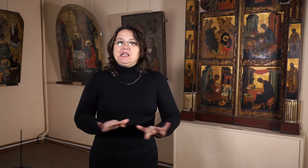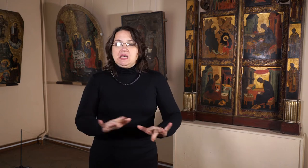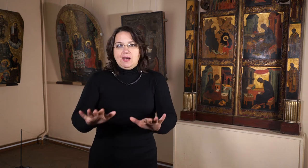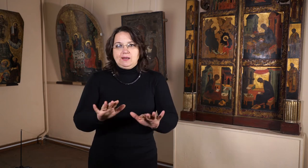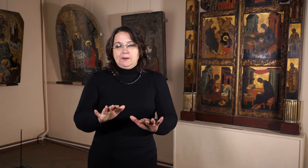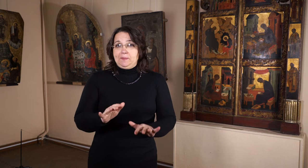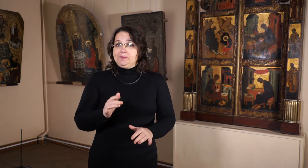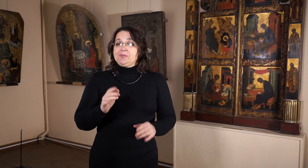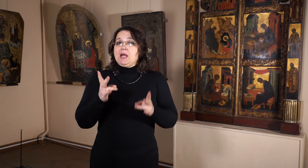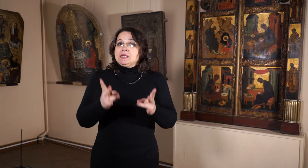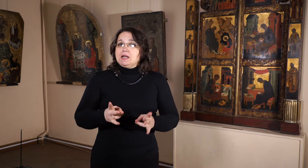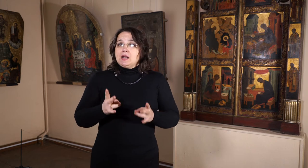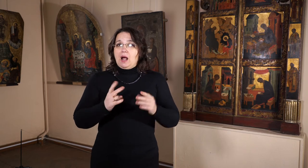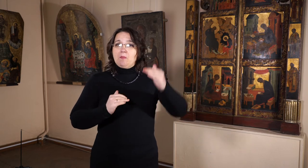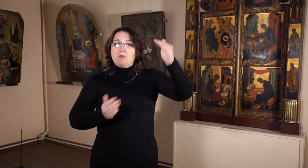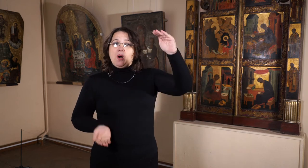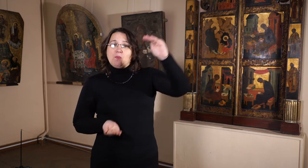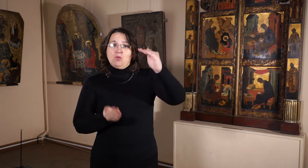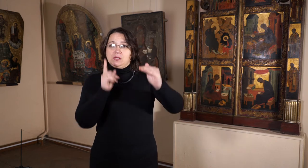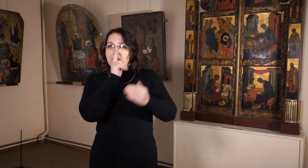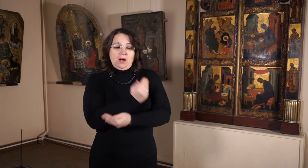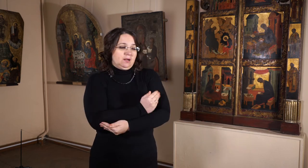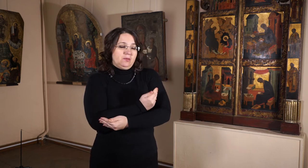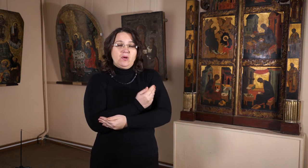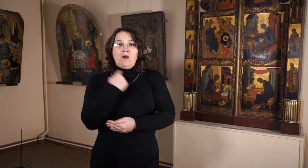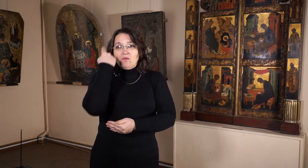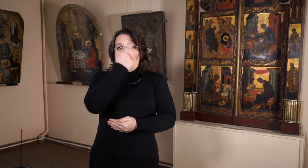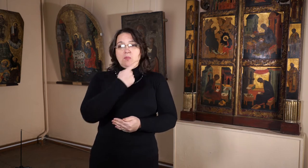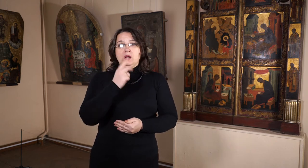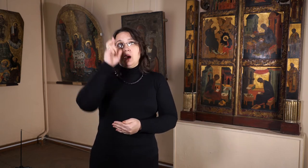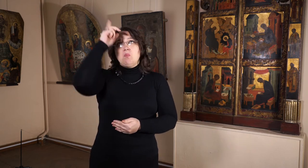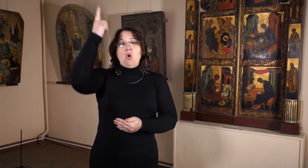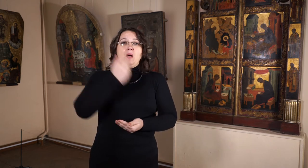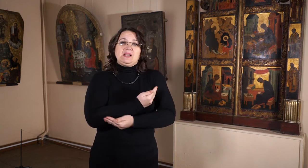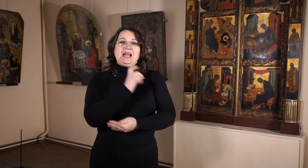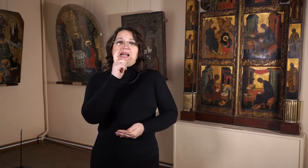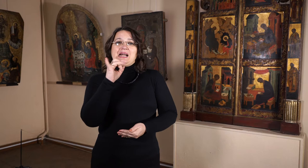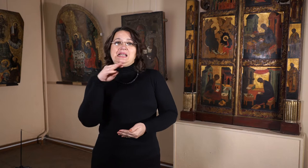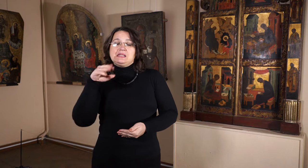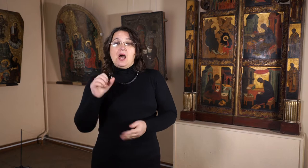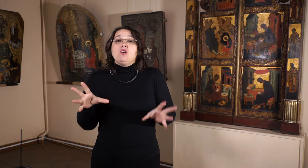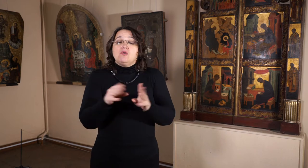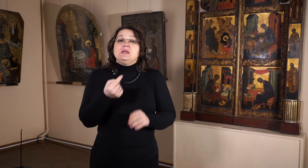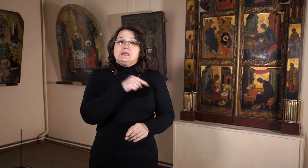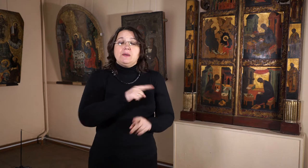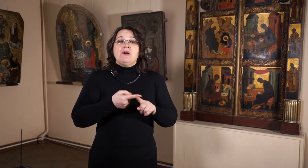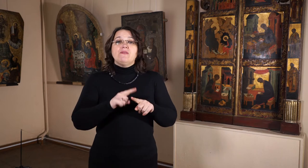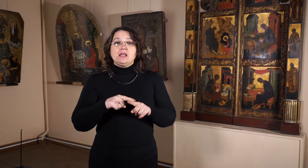деяний. Деликатные пропорции маленького ребенка в облике Богомладенца Христа, но вместе с тем в этом облике